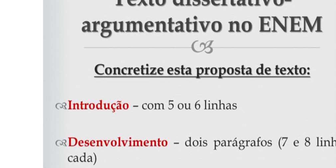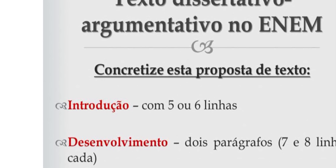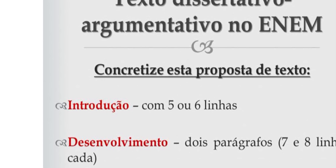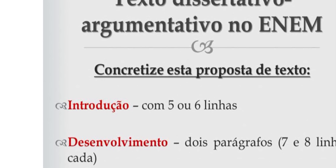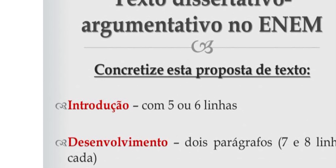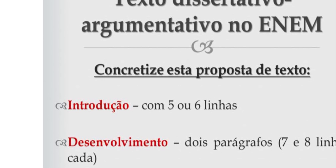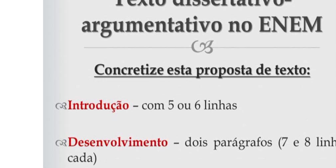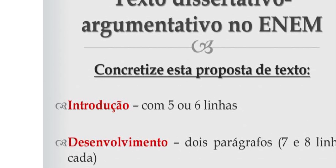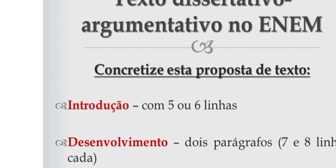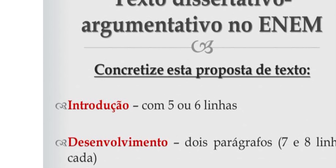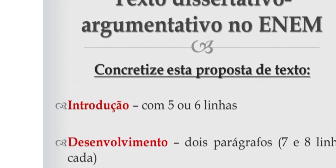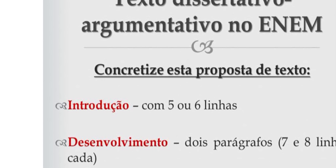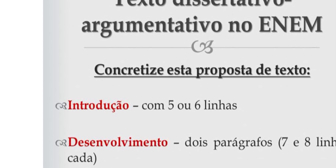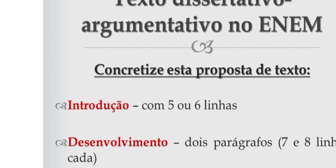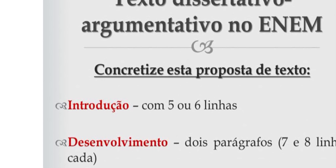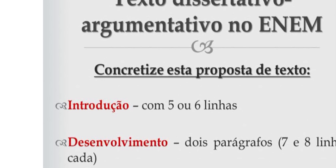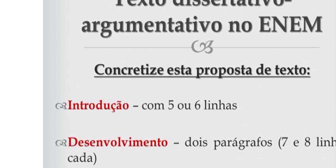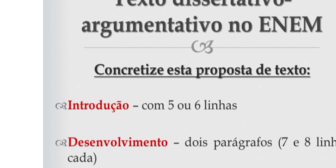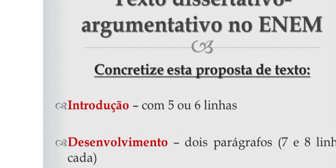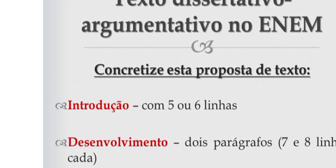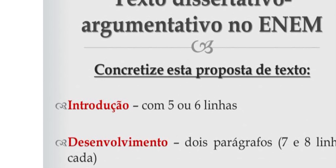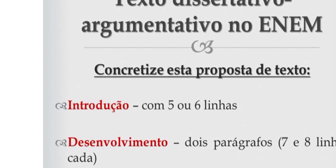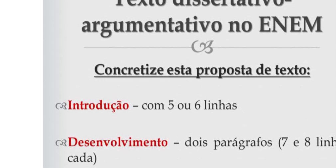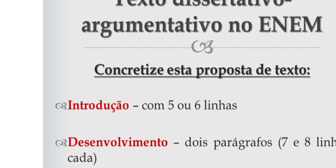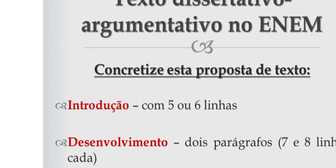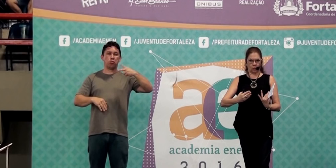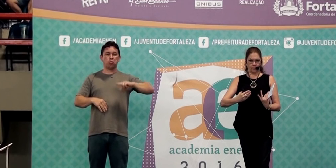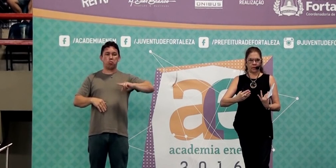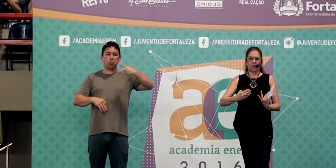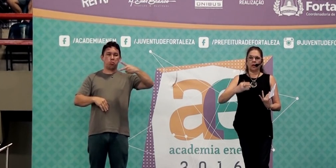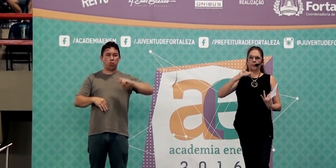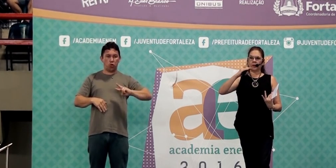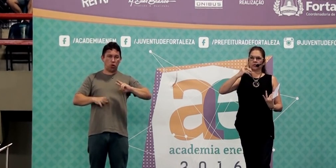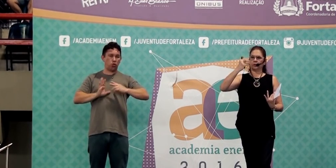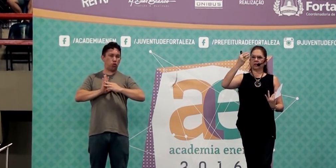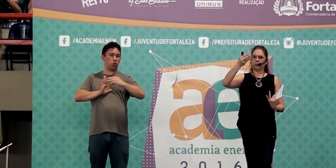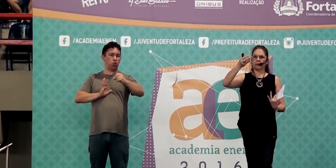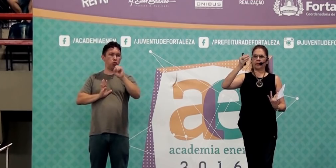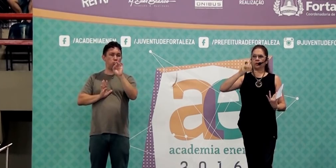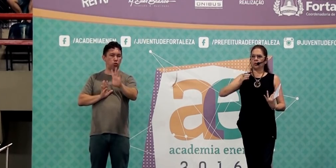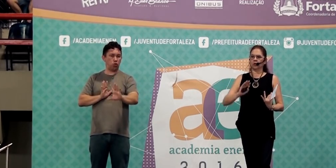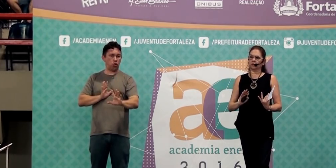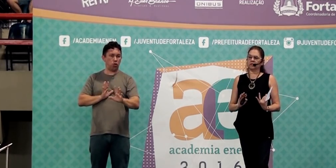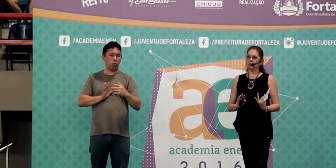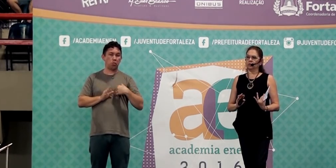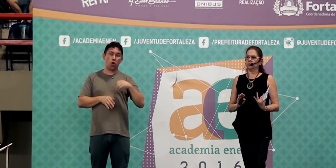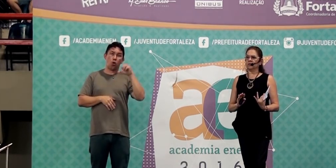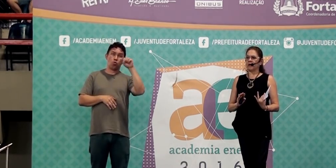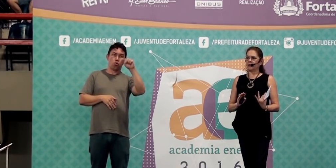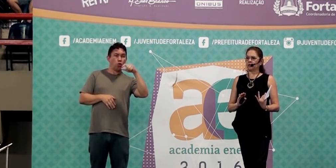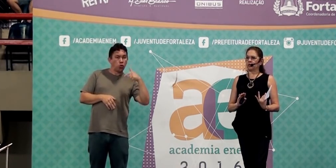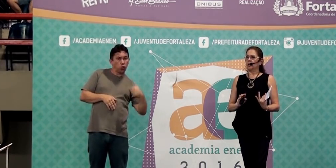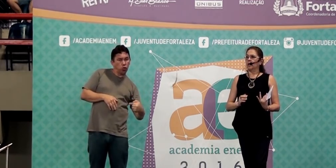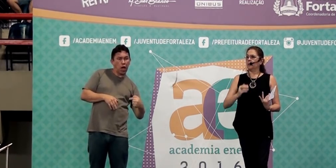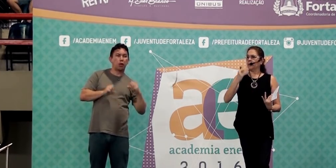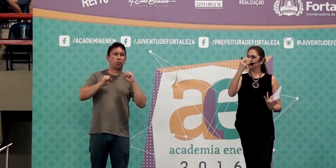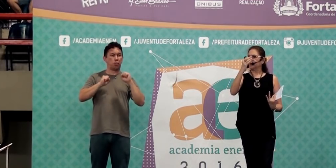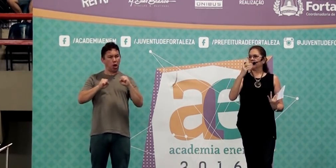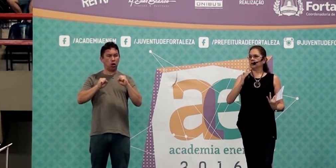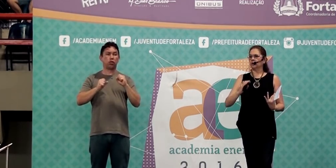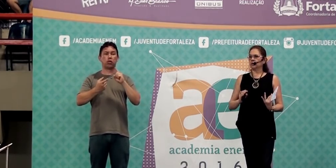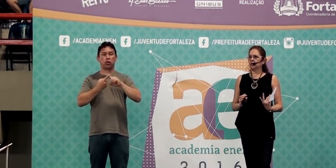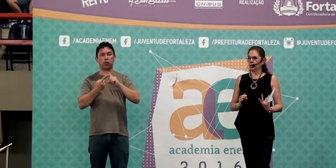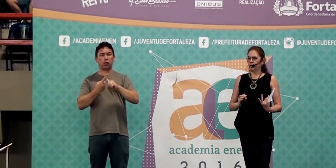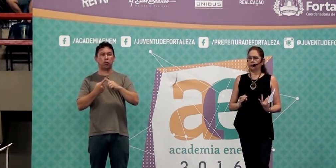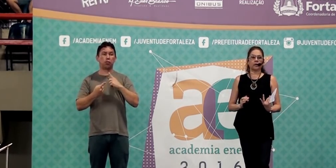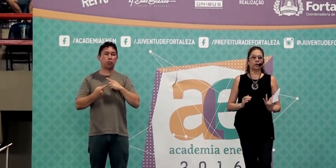ter 8. Isso não é fixo, é um modelo bom. Eu posso botar o primeiro com 8, o segundo com 7. Eu posso